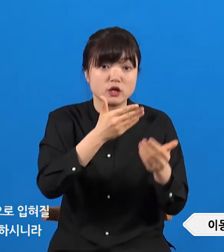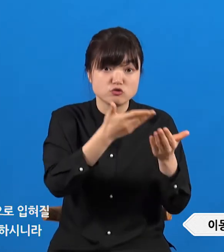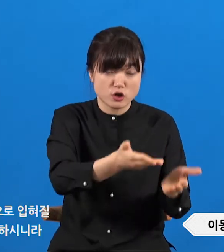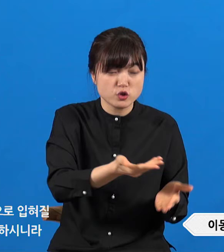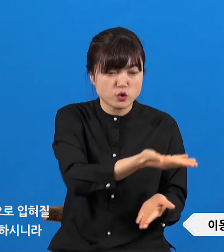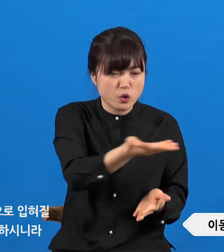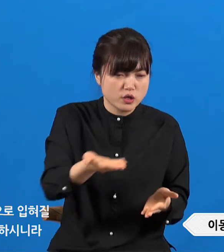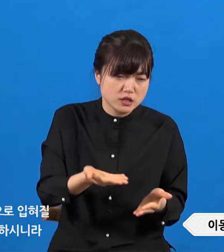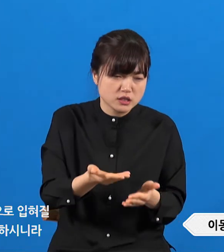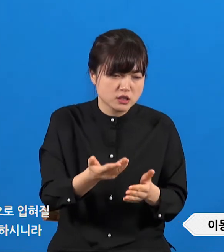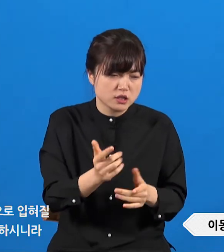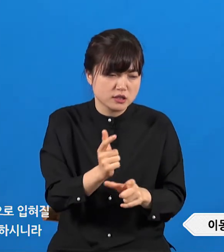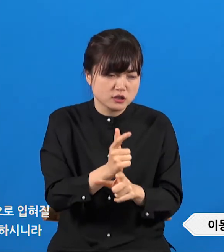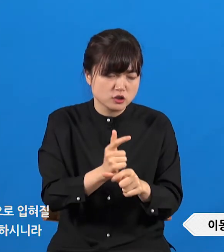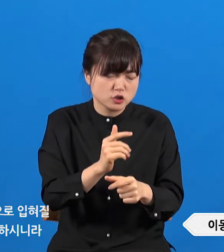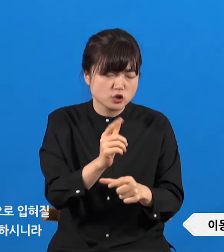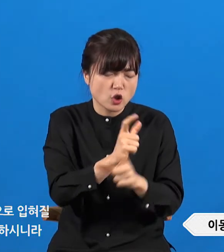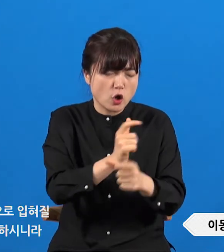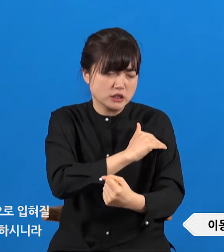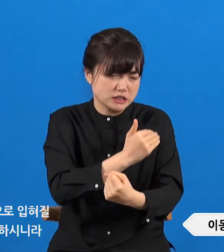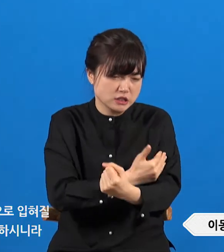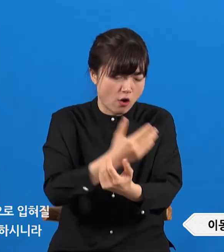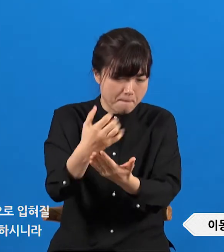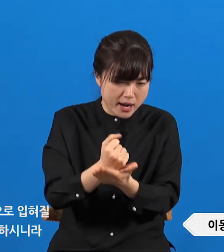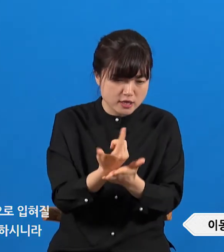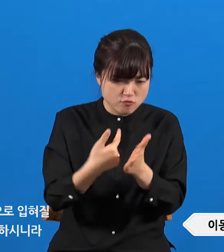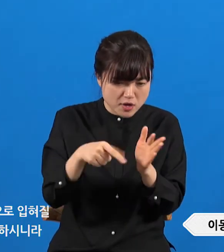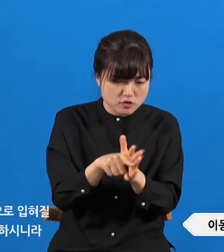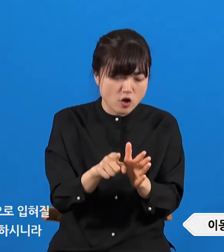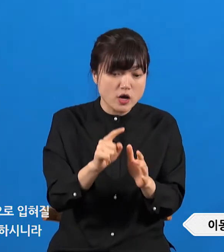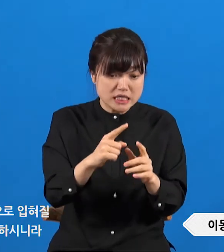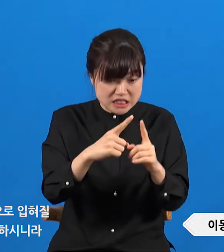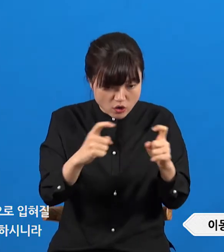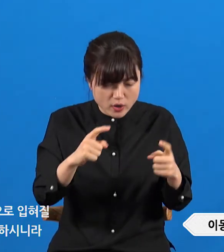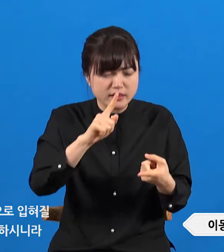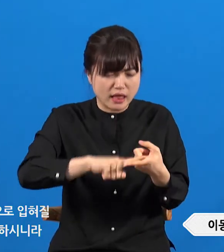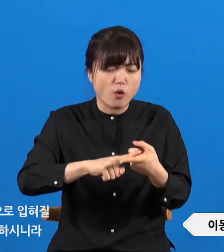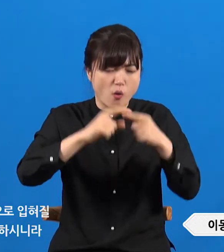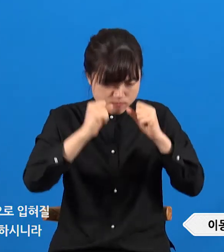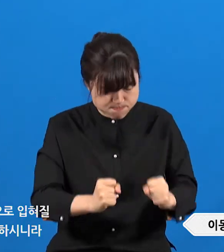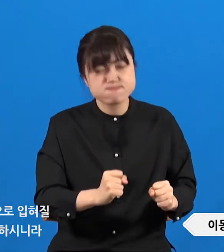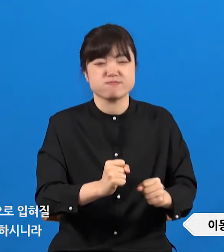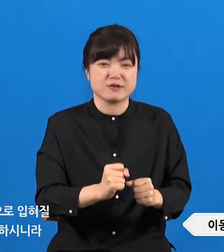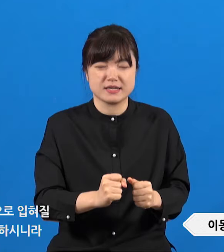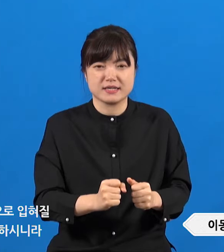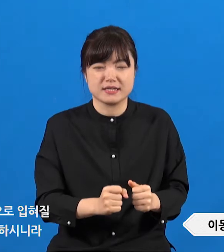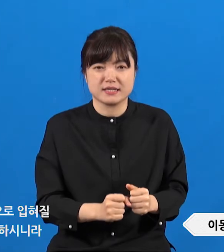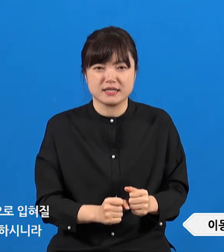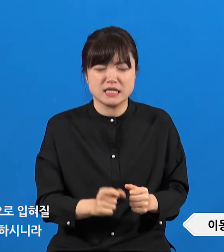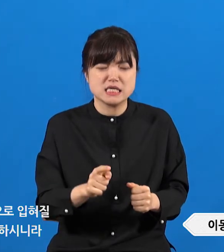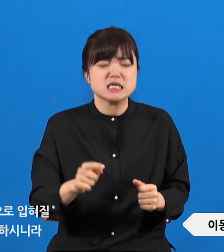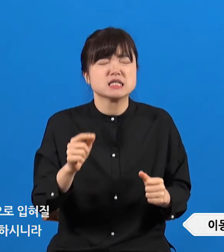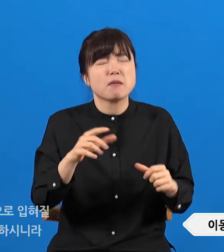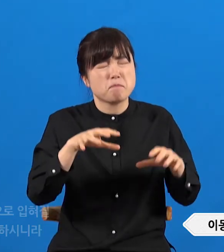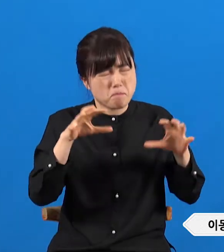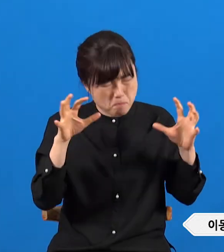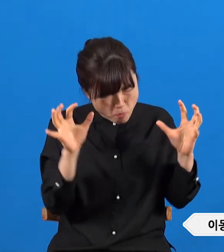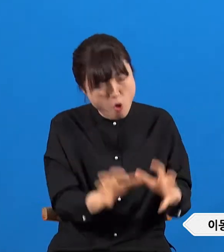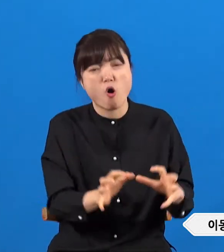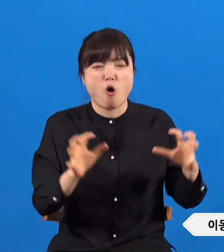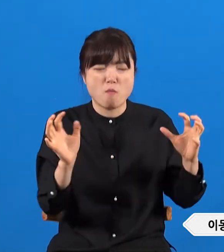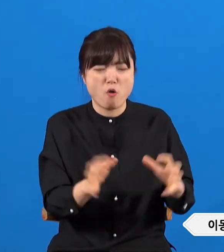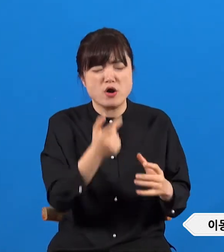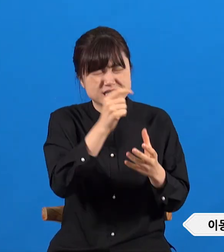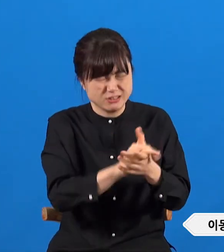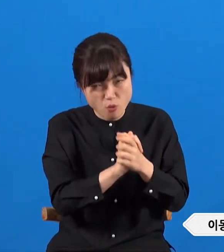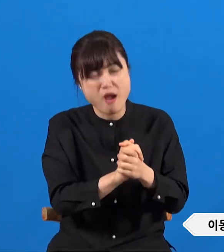보내리니 너희는 위로부터 능력으로 입혀질 때까지 이 성에 머물라. 우선 일단 모여라, 머물라,